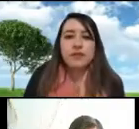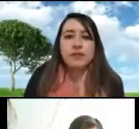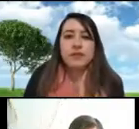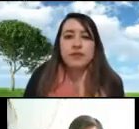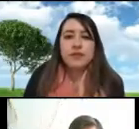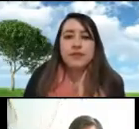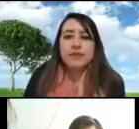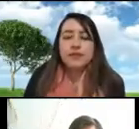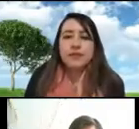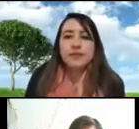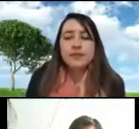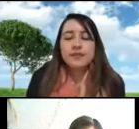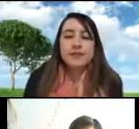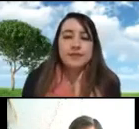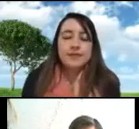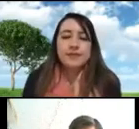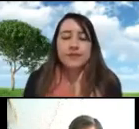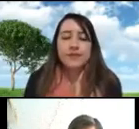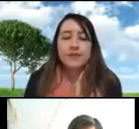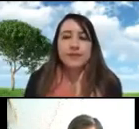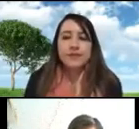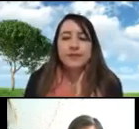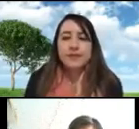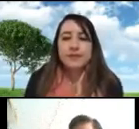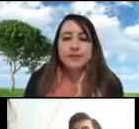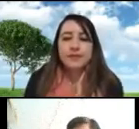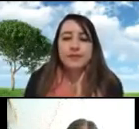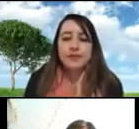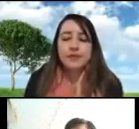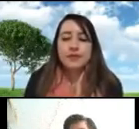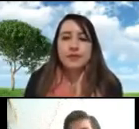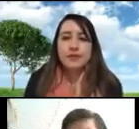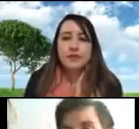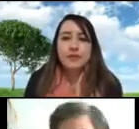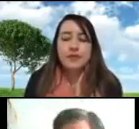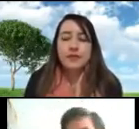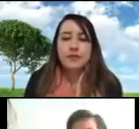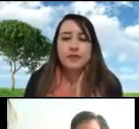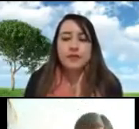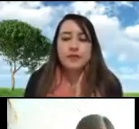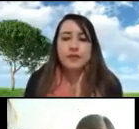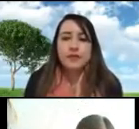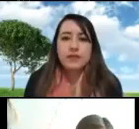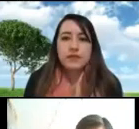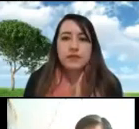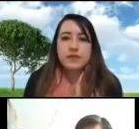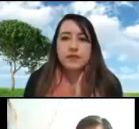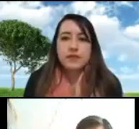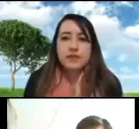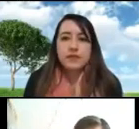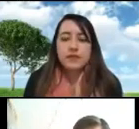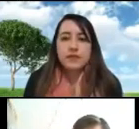Muy bien, pues ¿cómo vieron? Padrísima la información. Pues vamos a iniciar con las preguntas. Con esta cápsula informativa